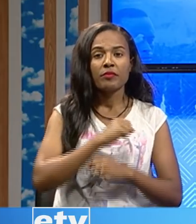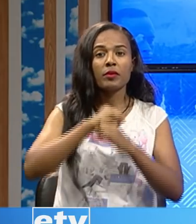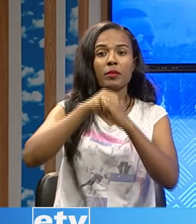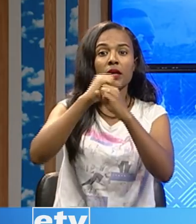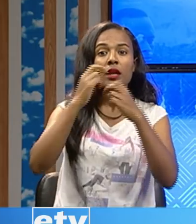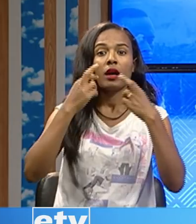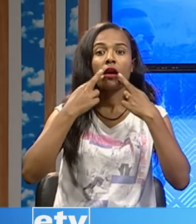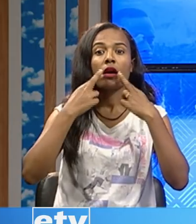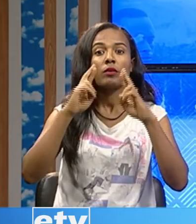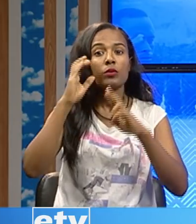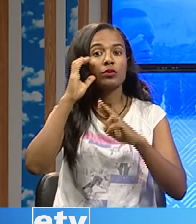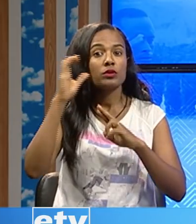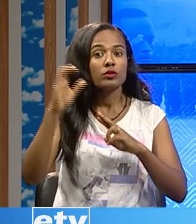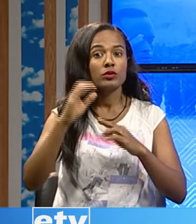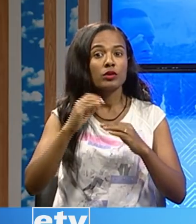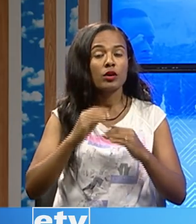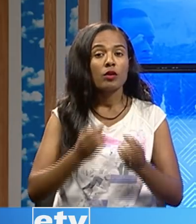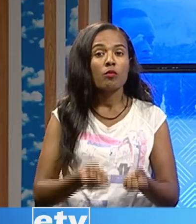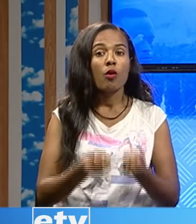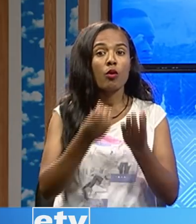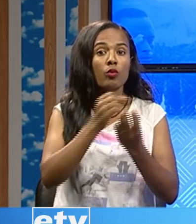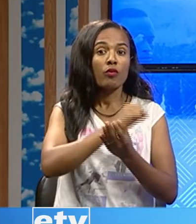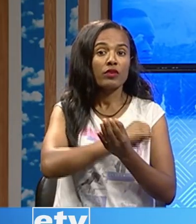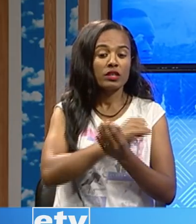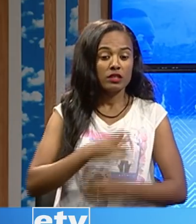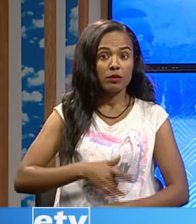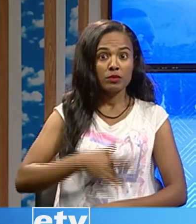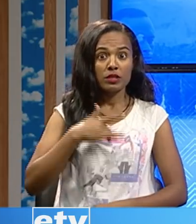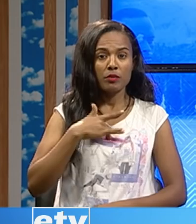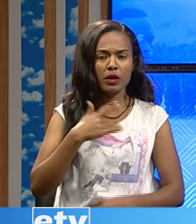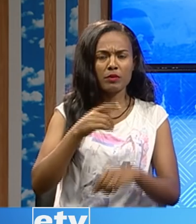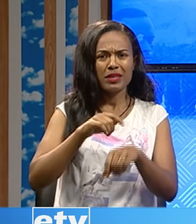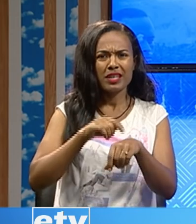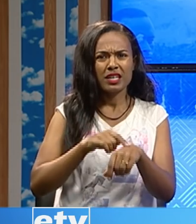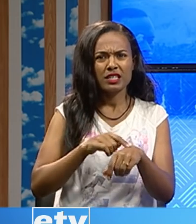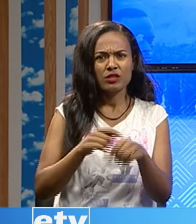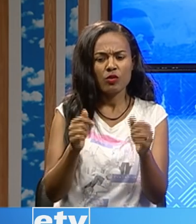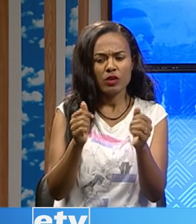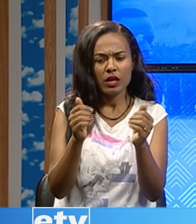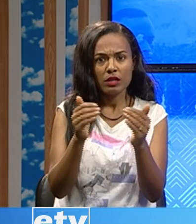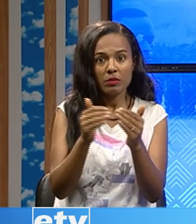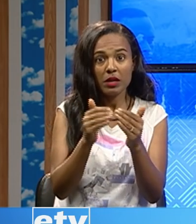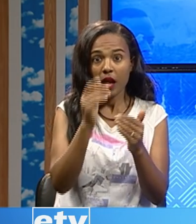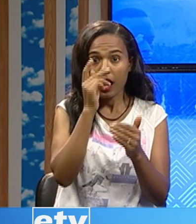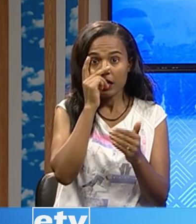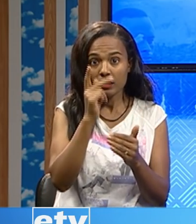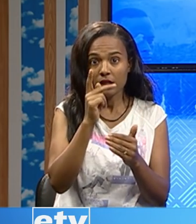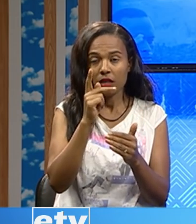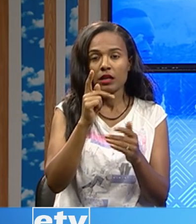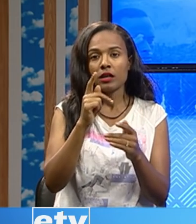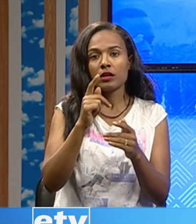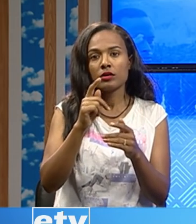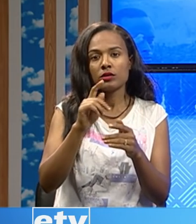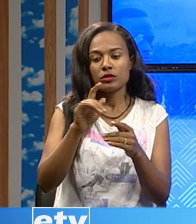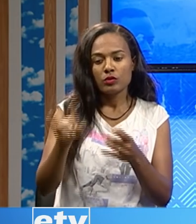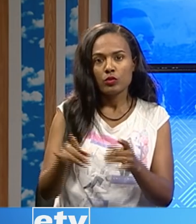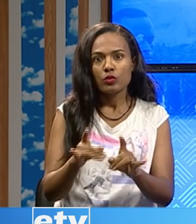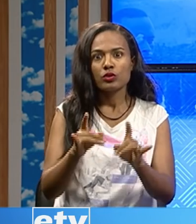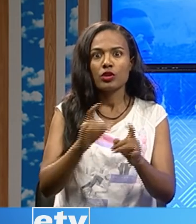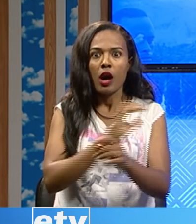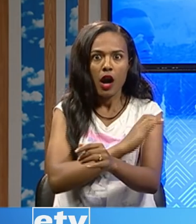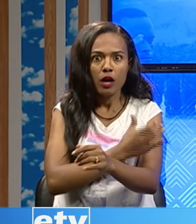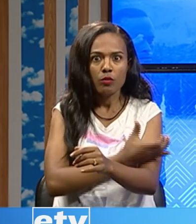በመከላከያ ሪፖርት እንደሰማችሁት ሞር ኮንፊደንስ እየመጣ ያለው በእኛም እየተሰማን ያለው በየጊዜው ገጥመን አይተን ታክቲኮች፣ ስልቶች፣ ትጥቆች፣